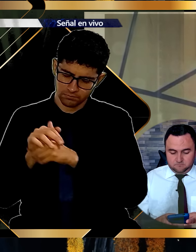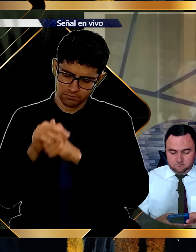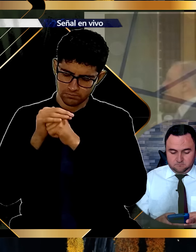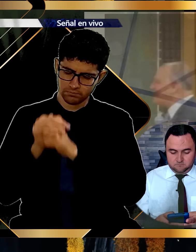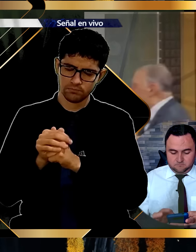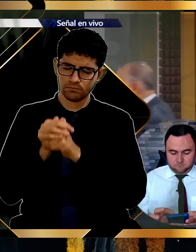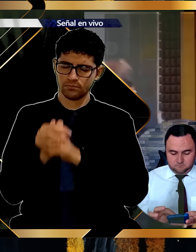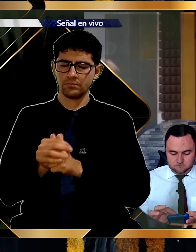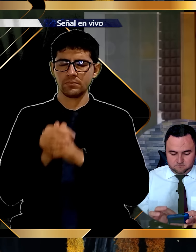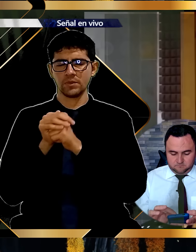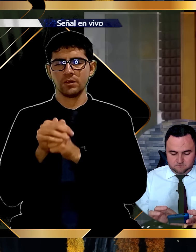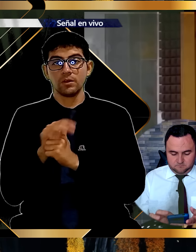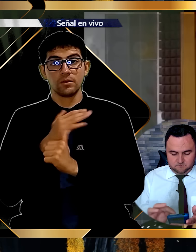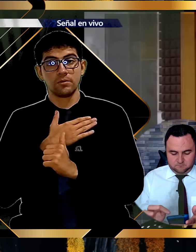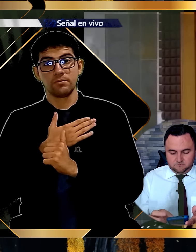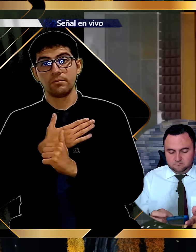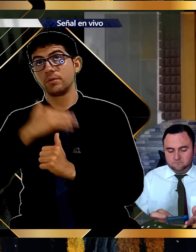Nosotros somos canales.